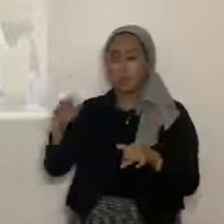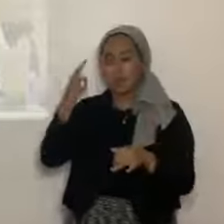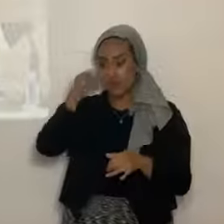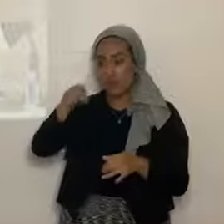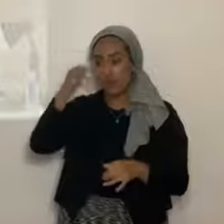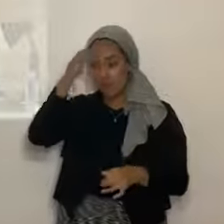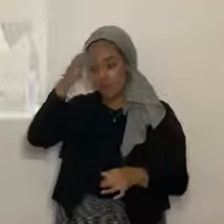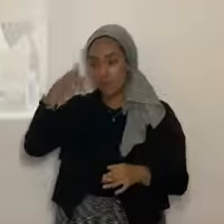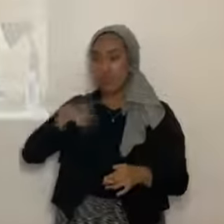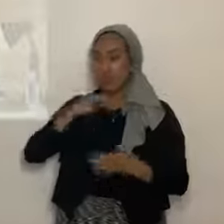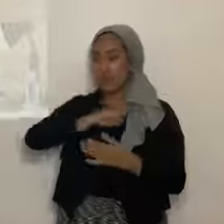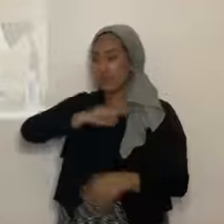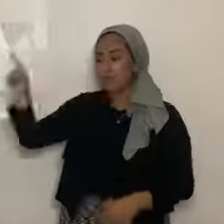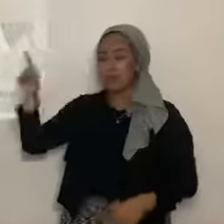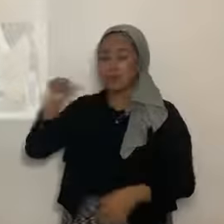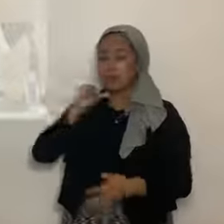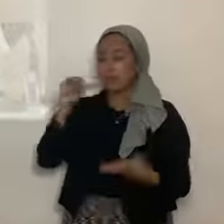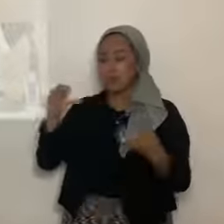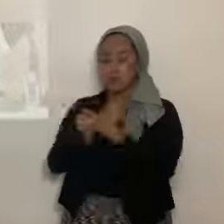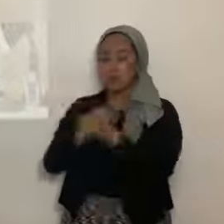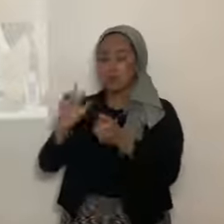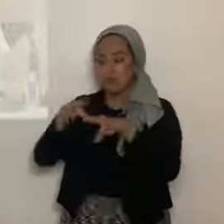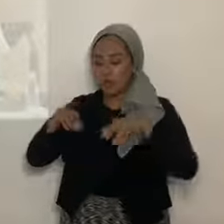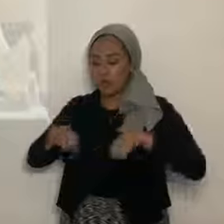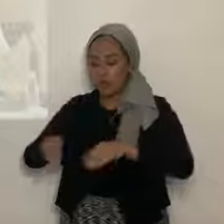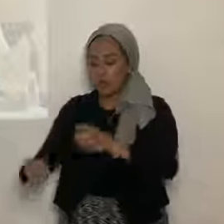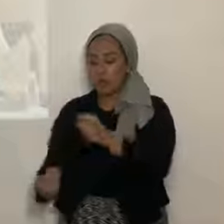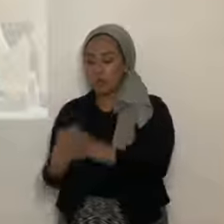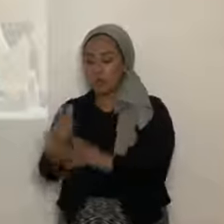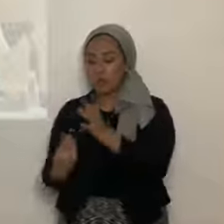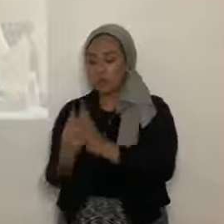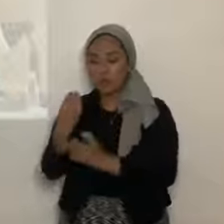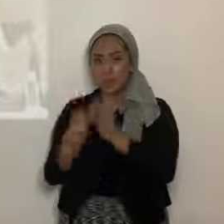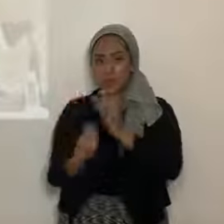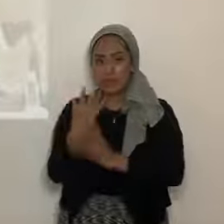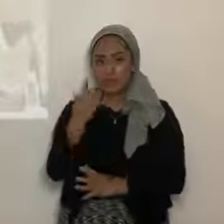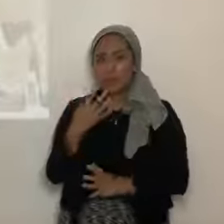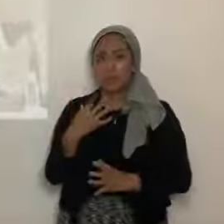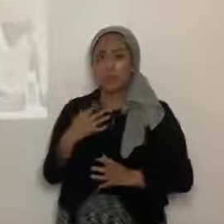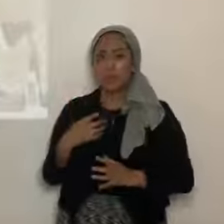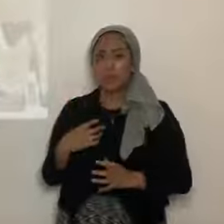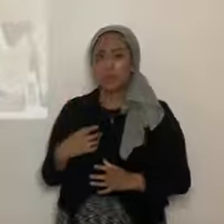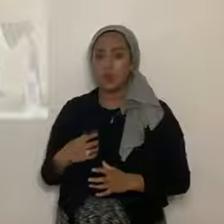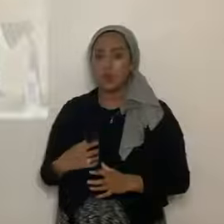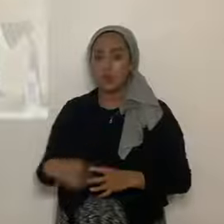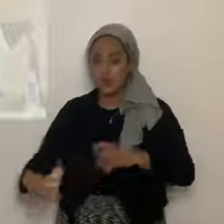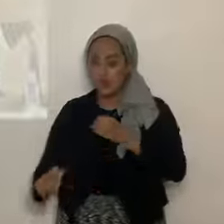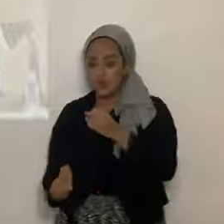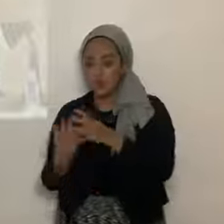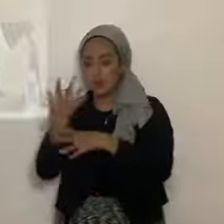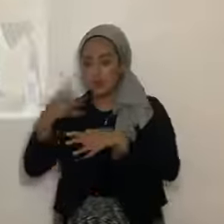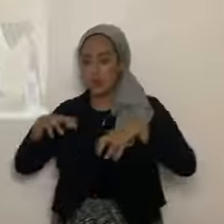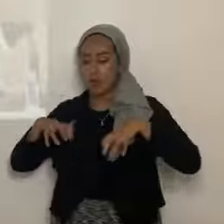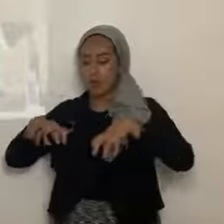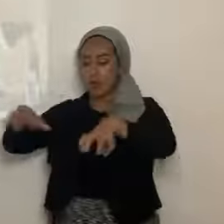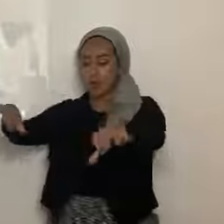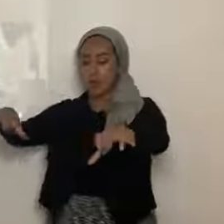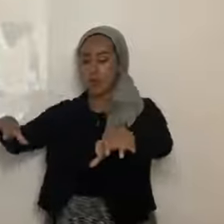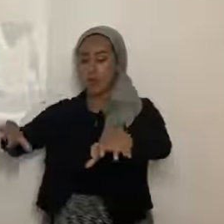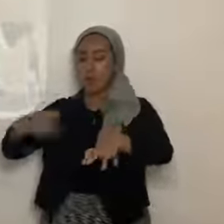devorador, y no os destruirá el fruto de la tierra ni vuestra vid en el campo. Será vid en el campo será estéril, dice Yahweh de los ejércitos. O sea,